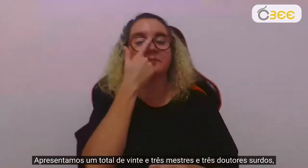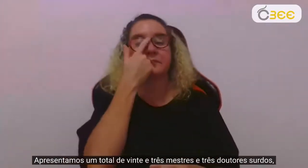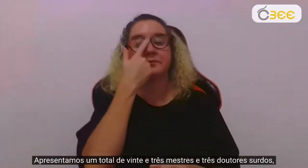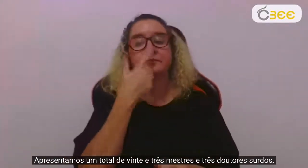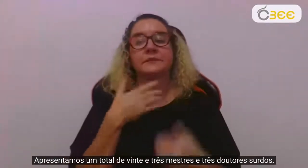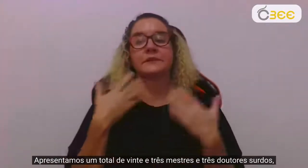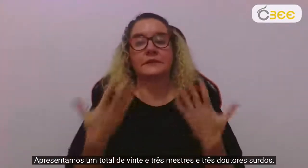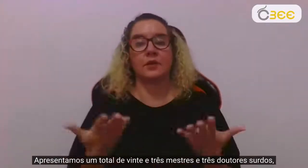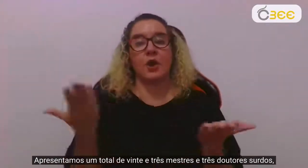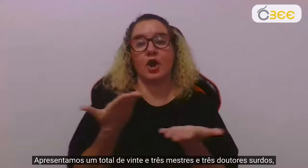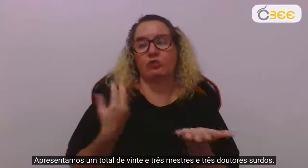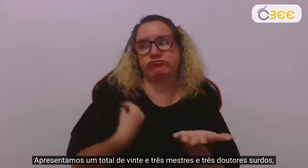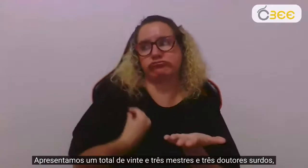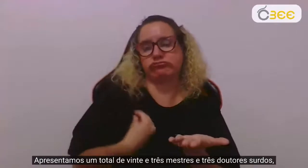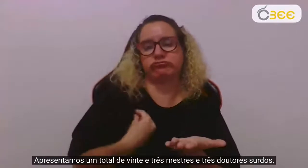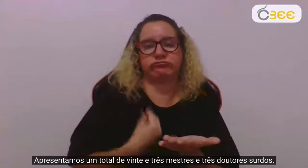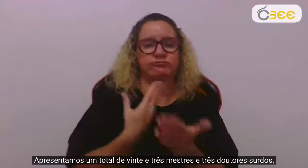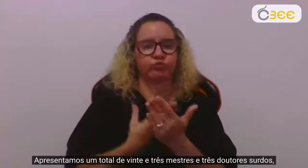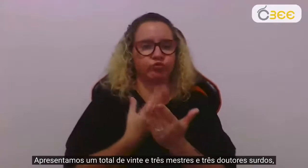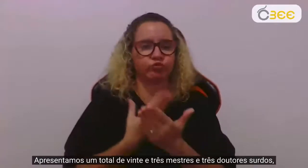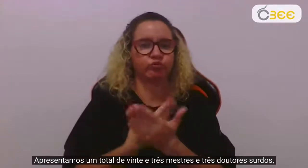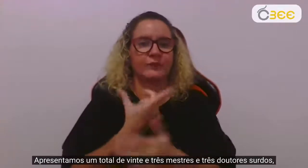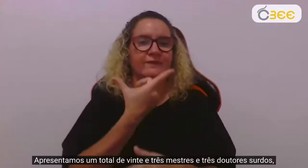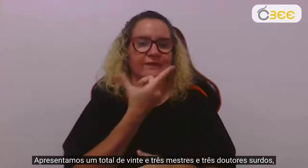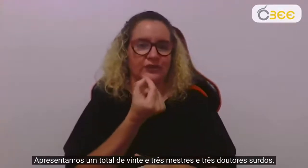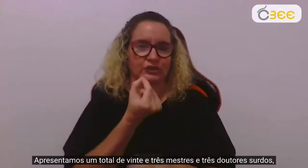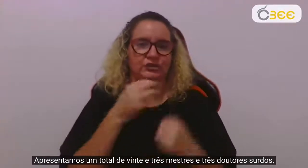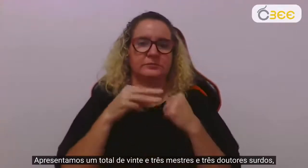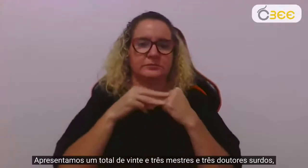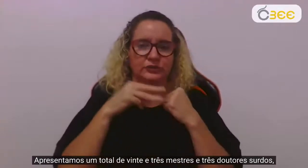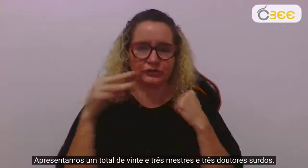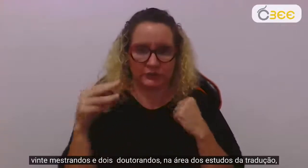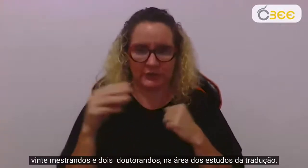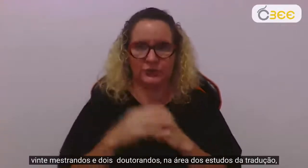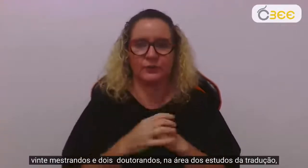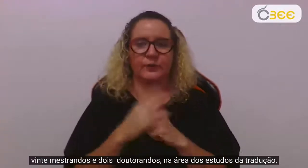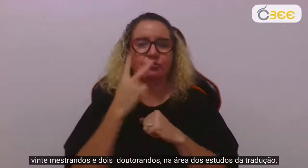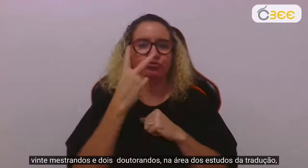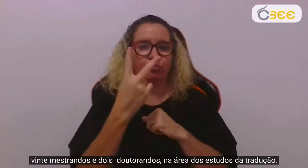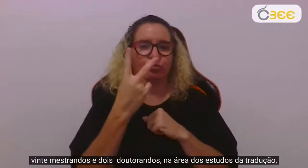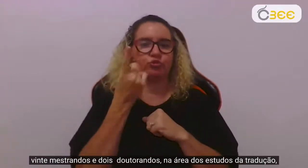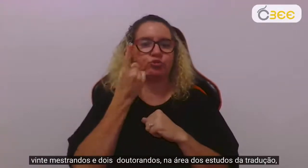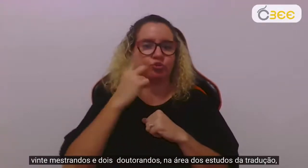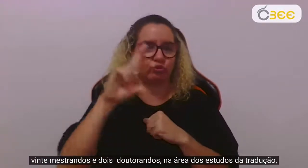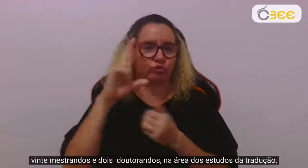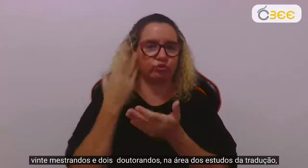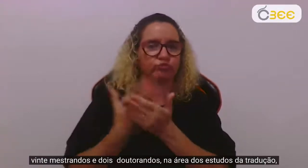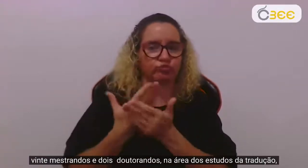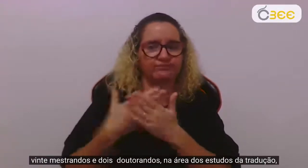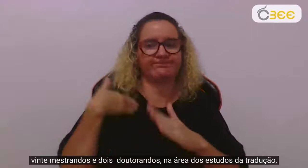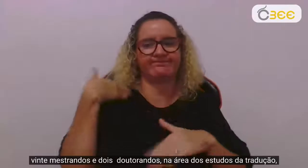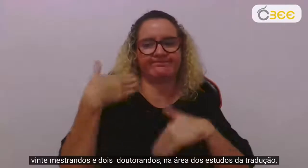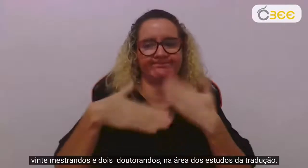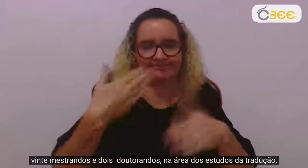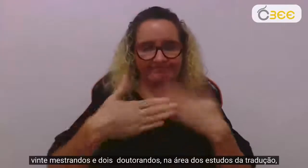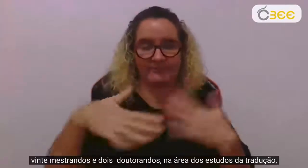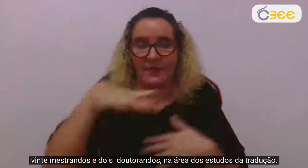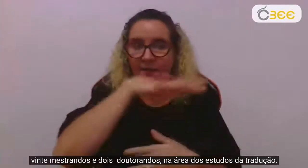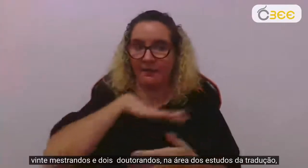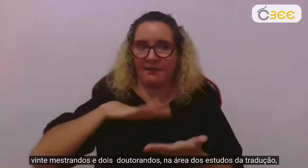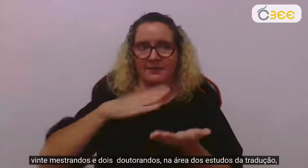Apresentamos um total de 23 mestres e 3 doutores surdos, 20 mestrandos e